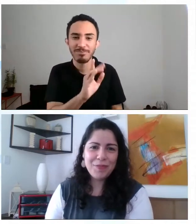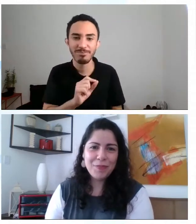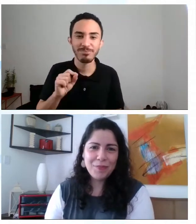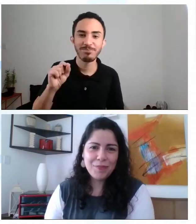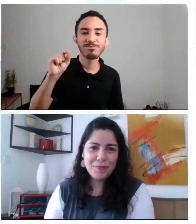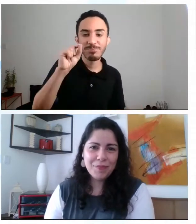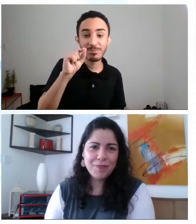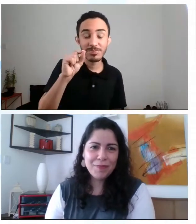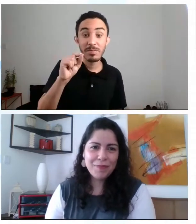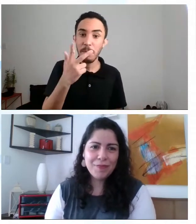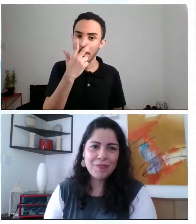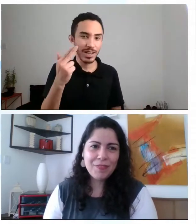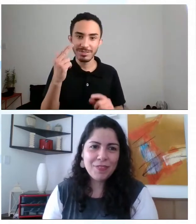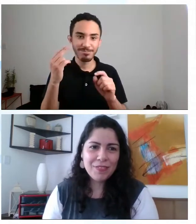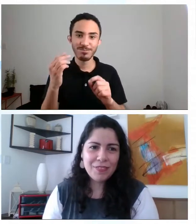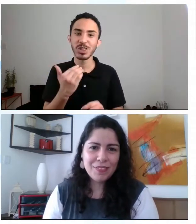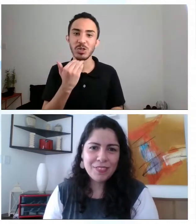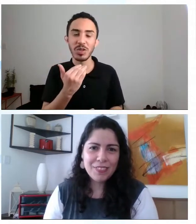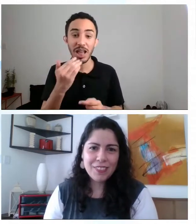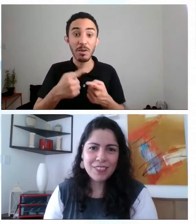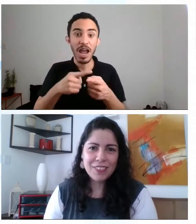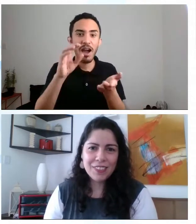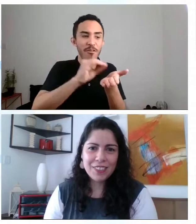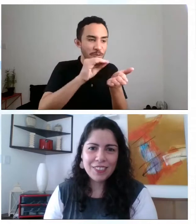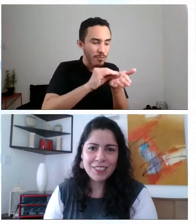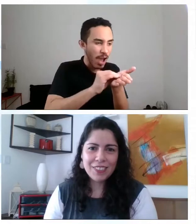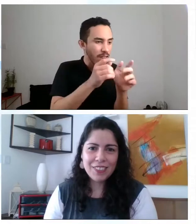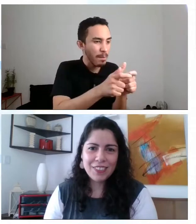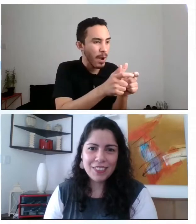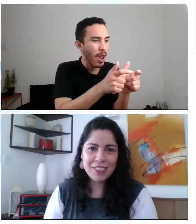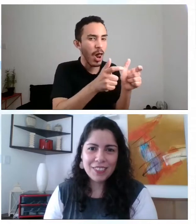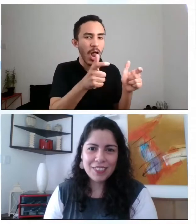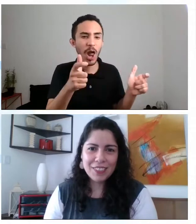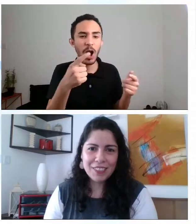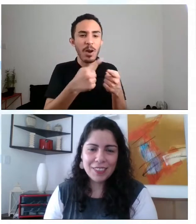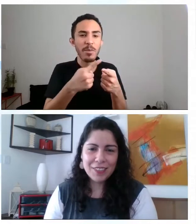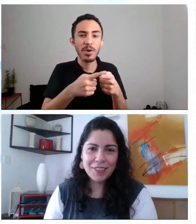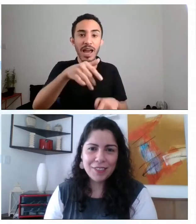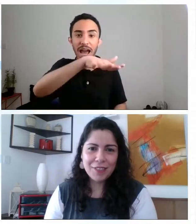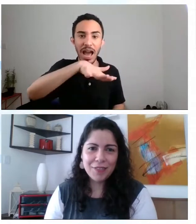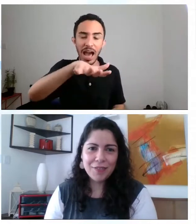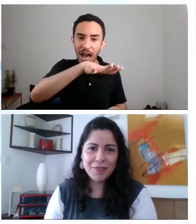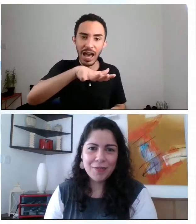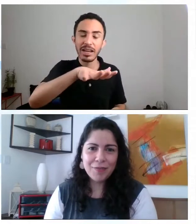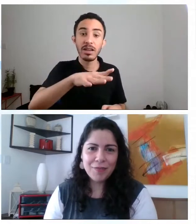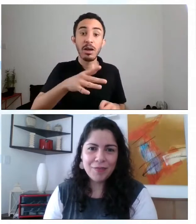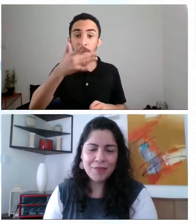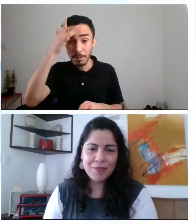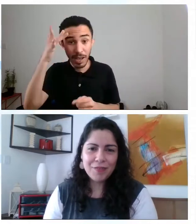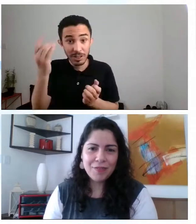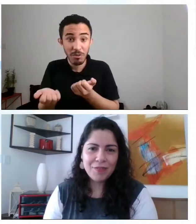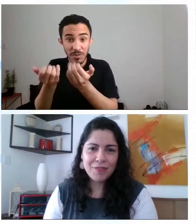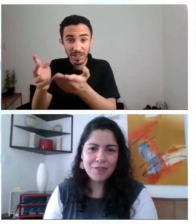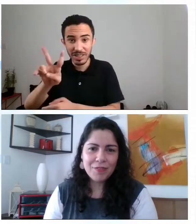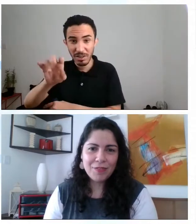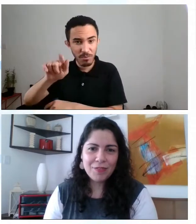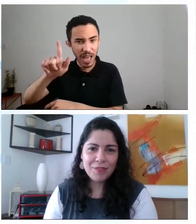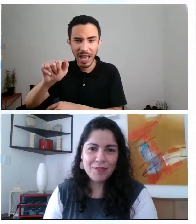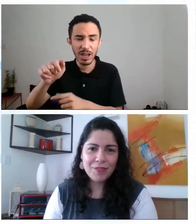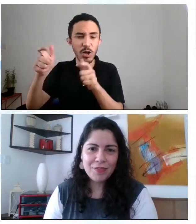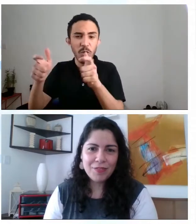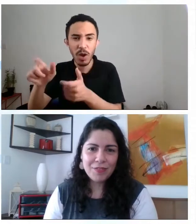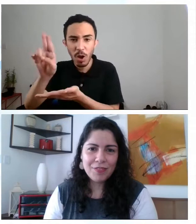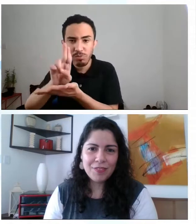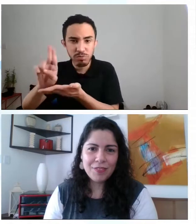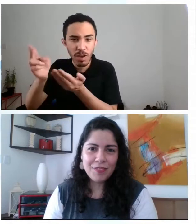é uma soma ruim, né? Você ter uma demanda muito grande do mercado, você ter pessoas interessadas, mas, no fim das contas, você ter